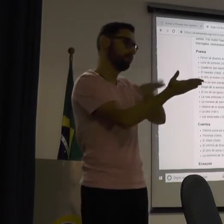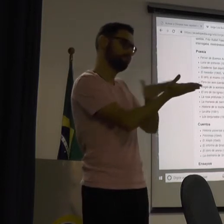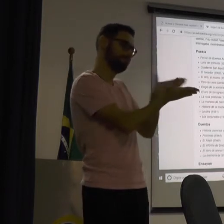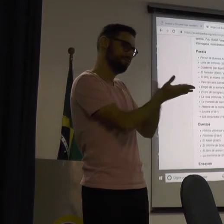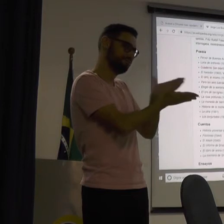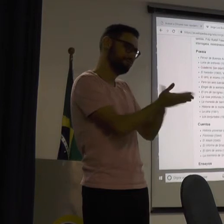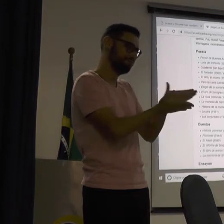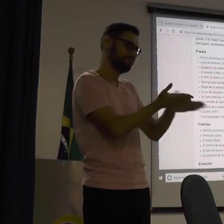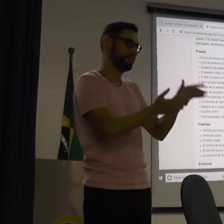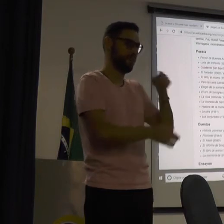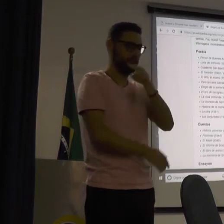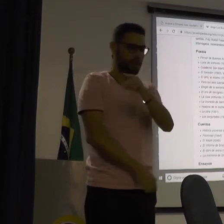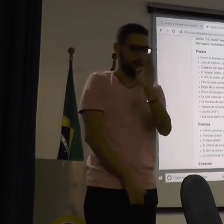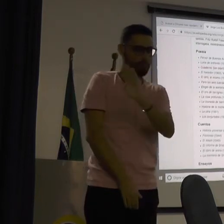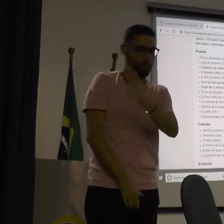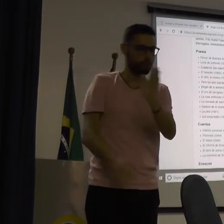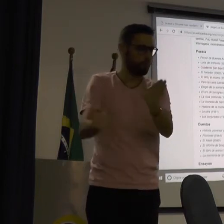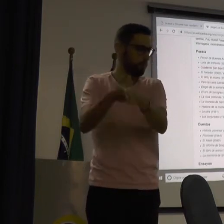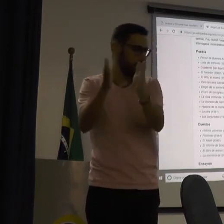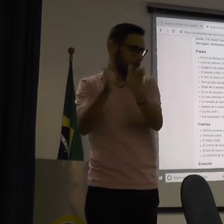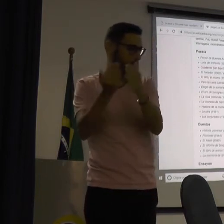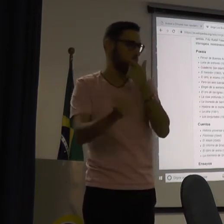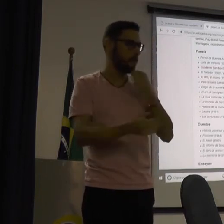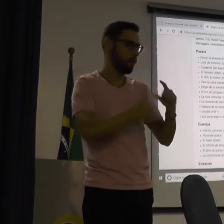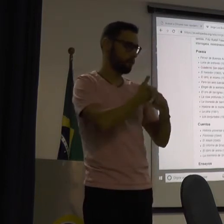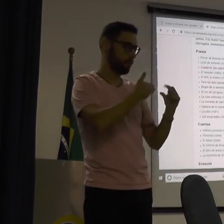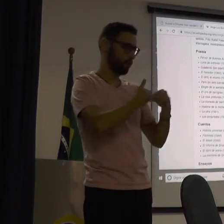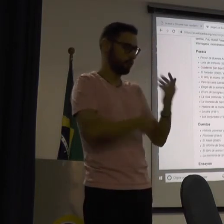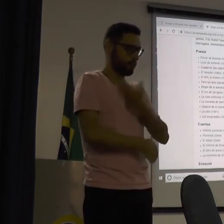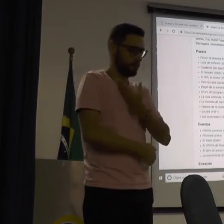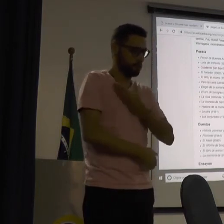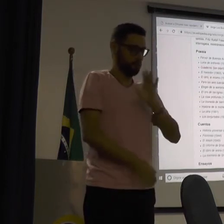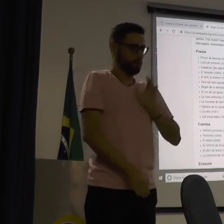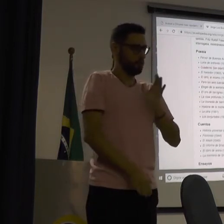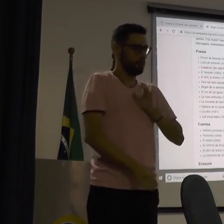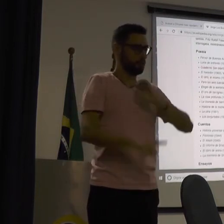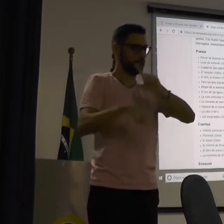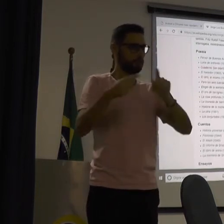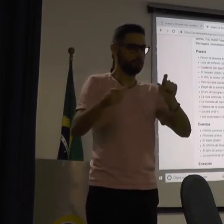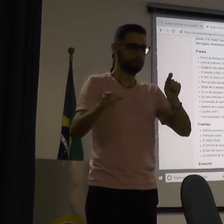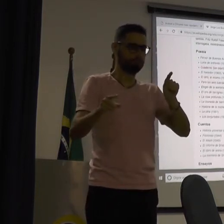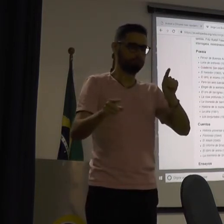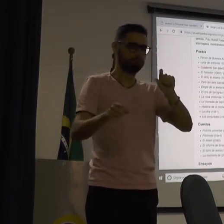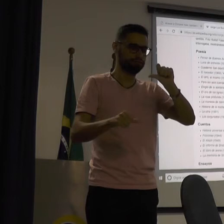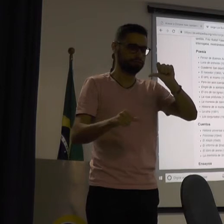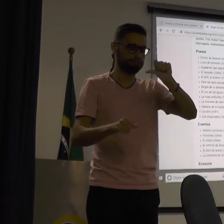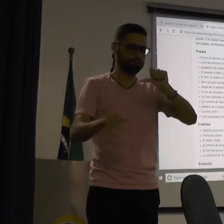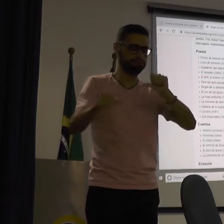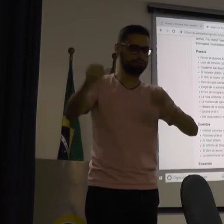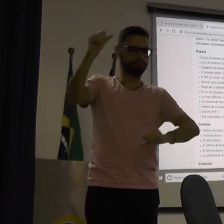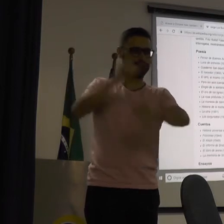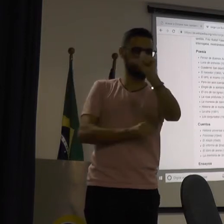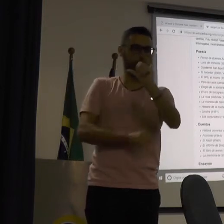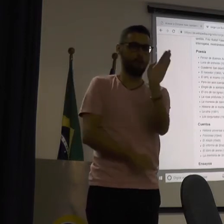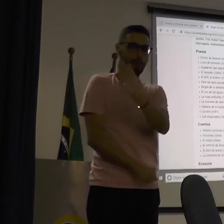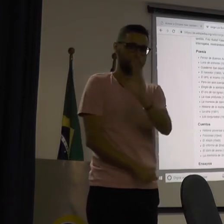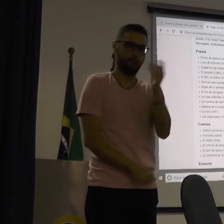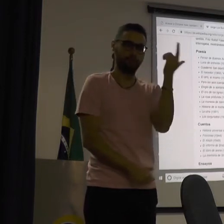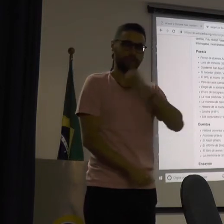o Borges era o pobre. No final da vida foi o contrário. Era o super milionário